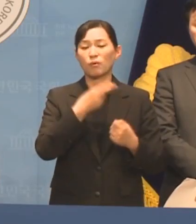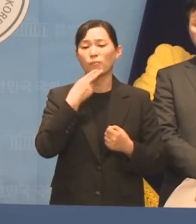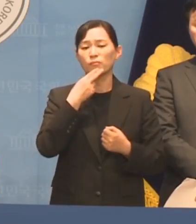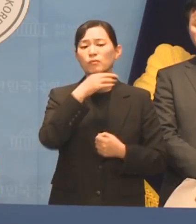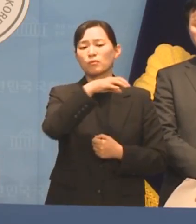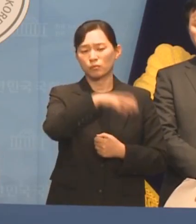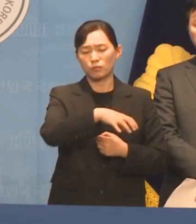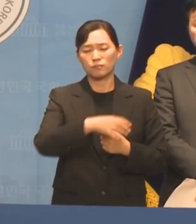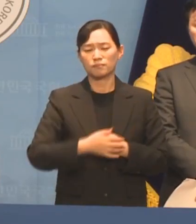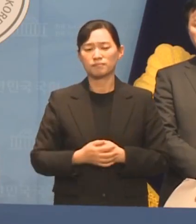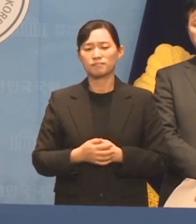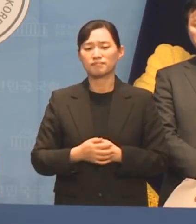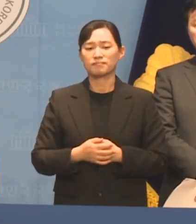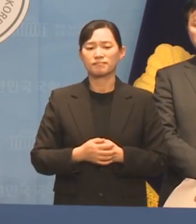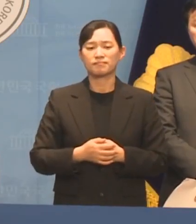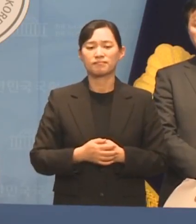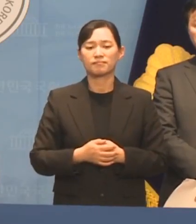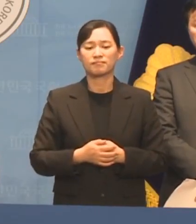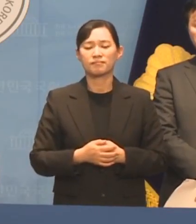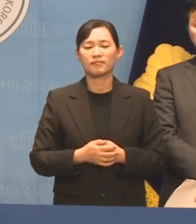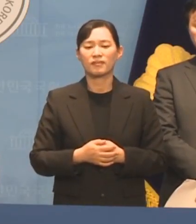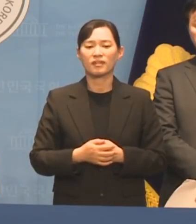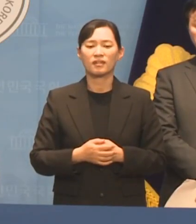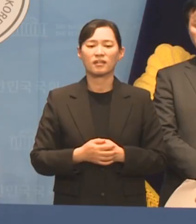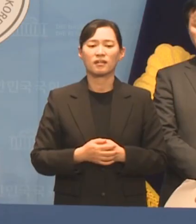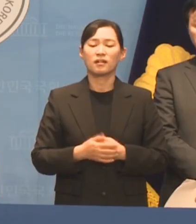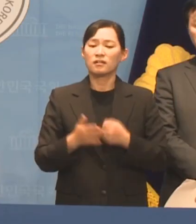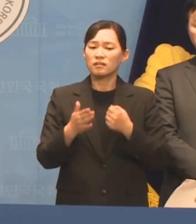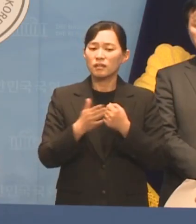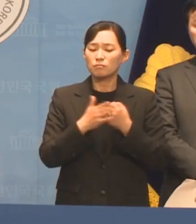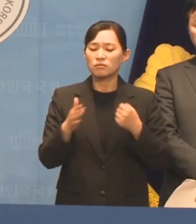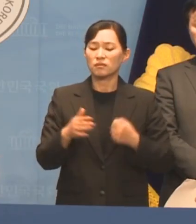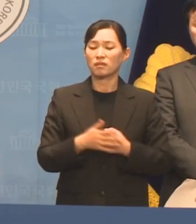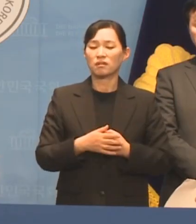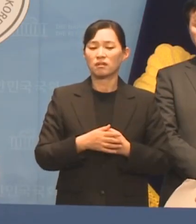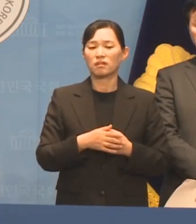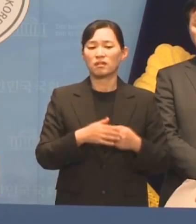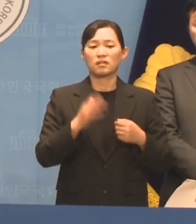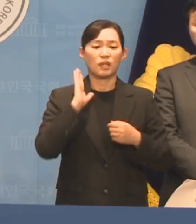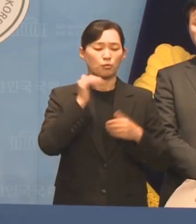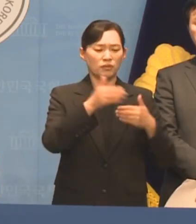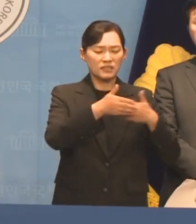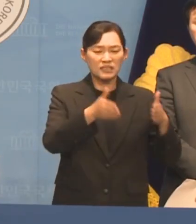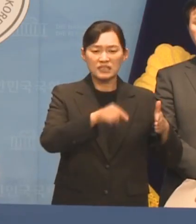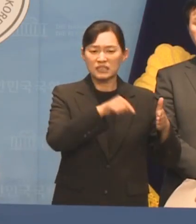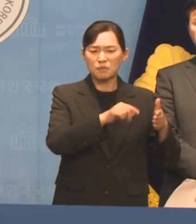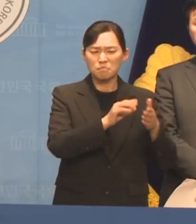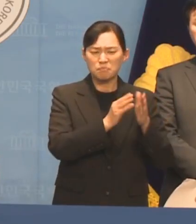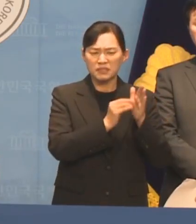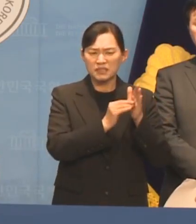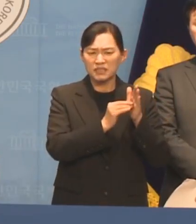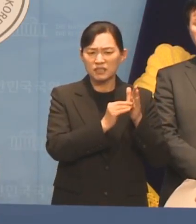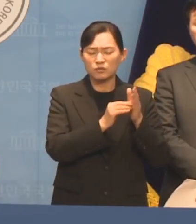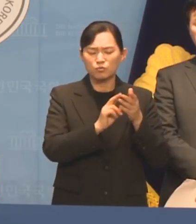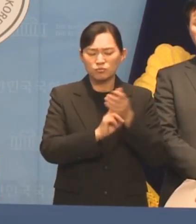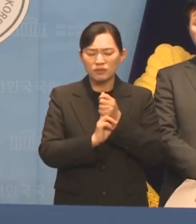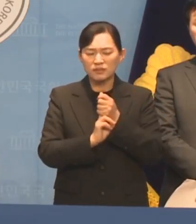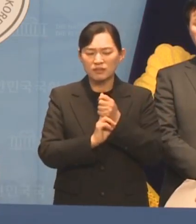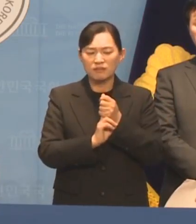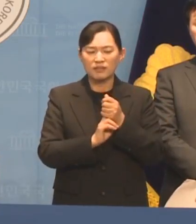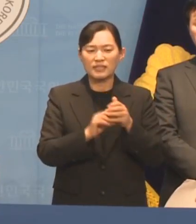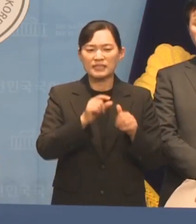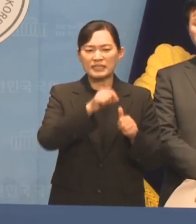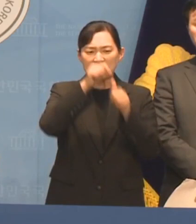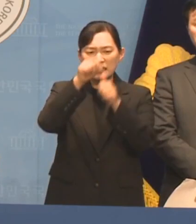행사하지 못하는 그런 기관입니다. 따라서 이들이 밀실에 숨어서 알박기 인사를